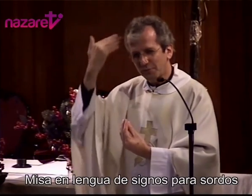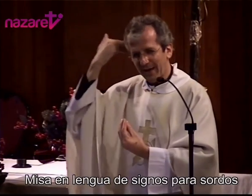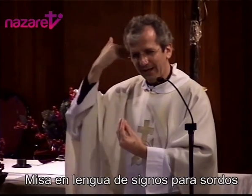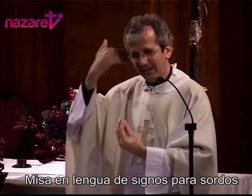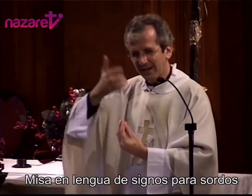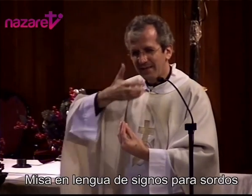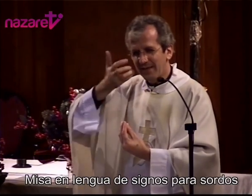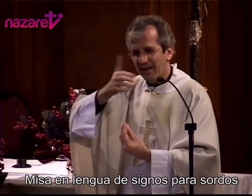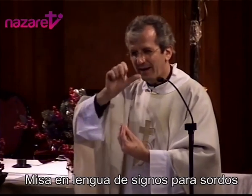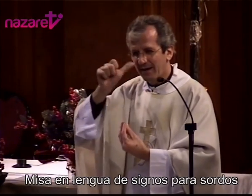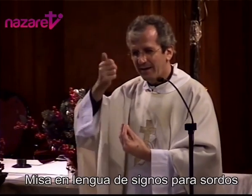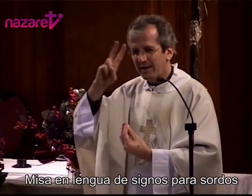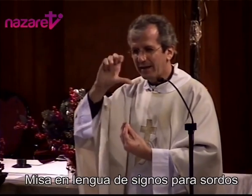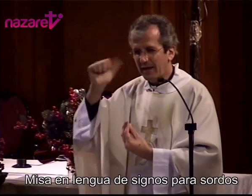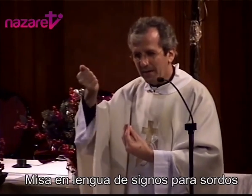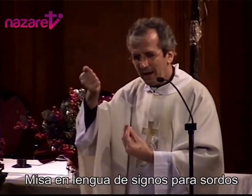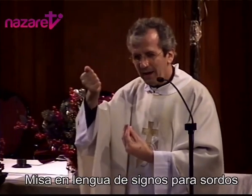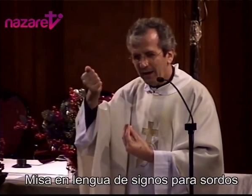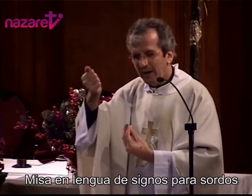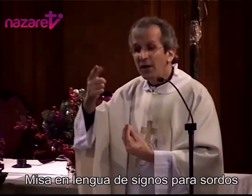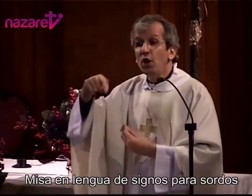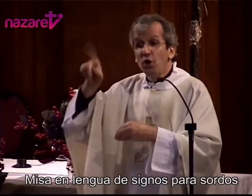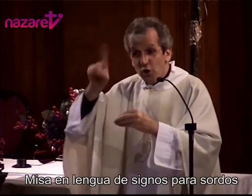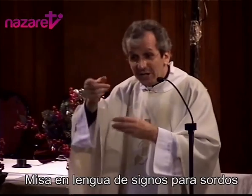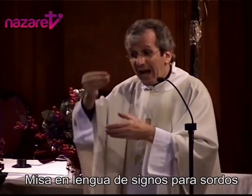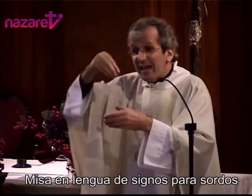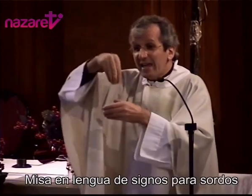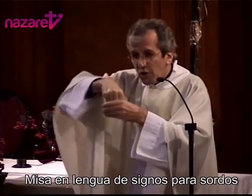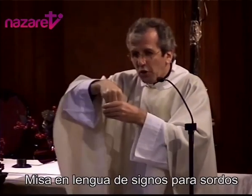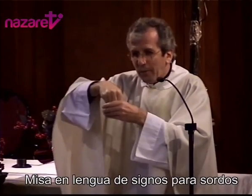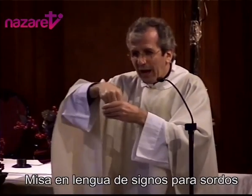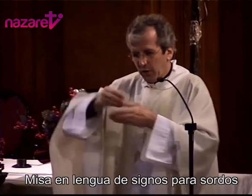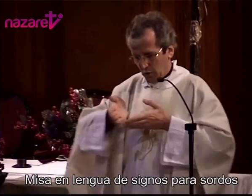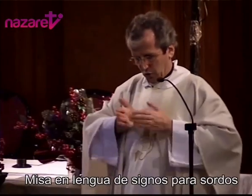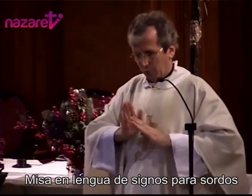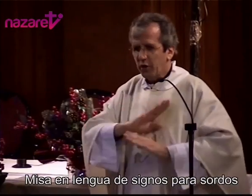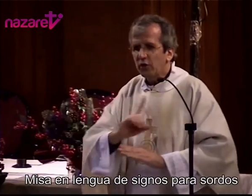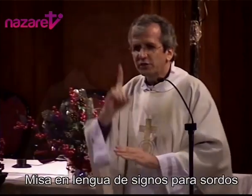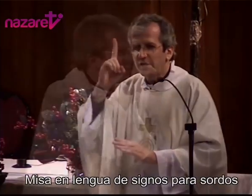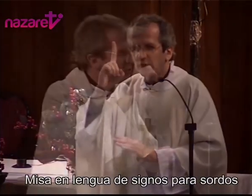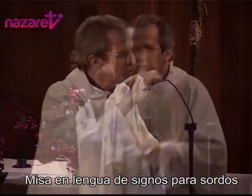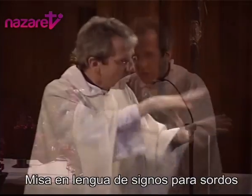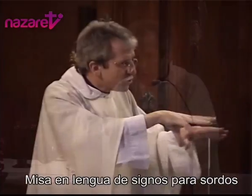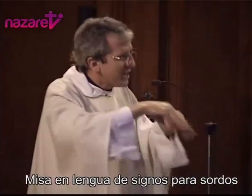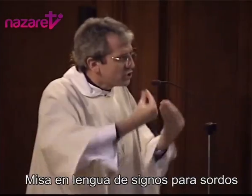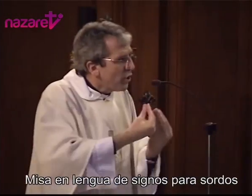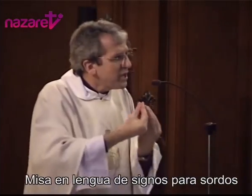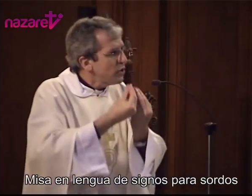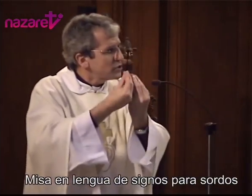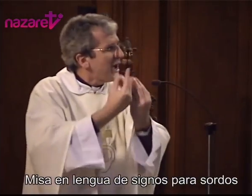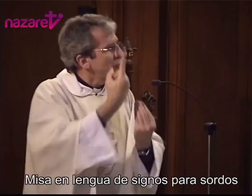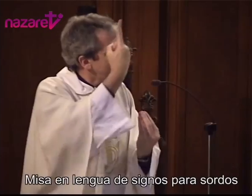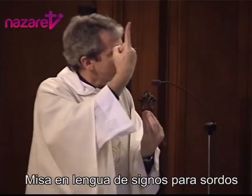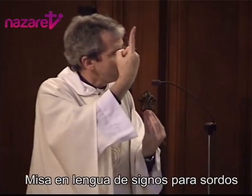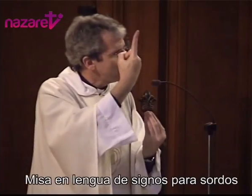primeros padres, de Adán y de Eva. Nos ha incorporado como hijos de Dios, nos ha hecho